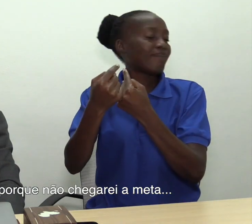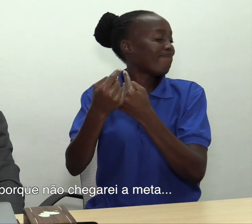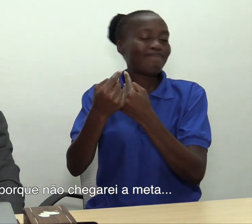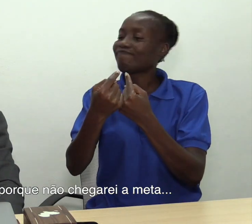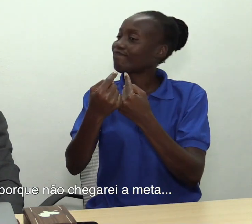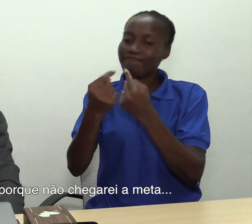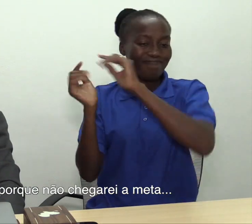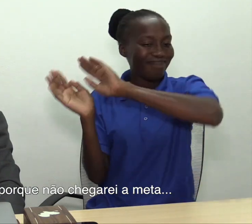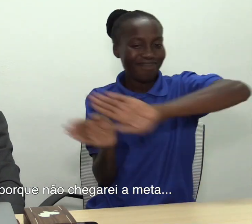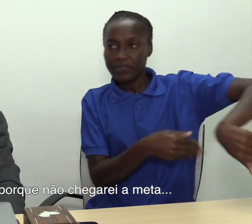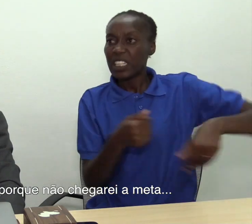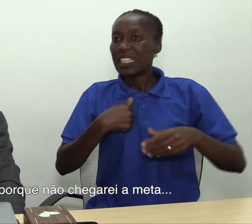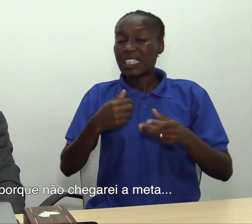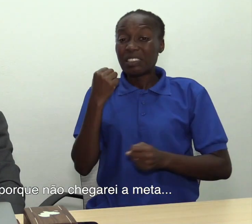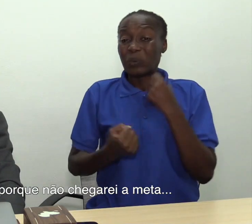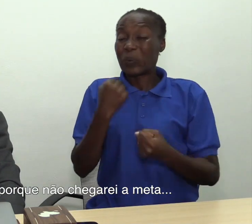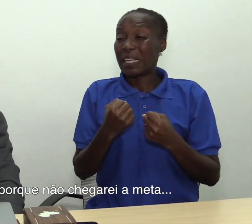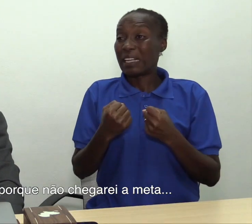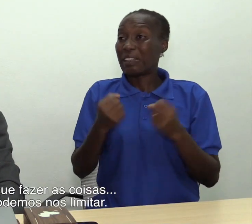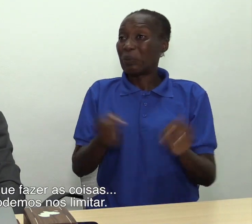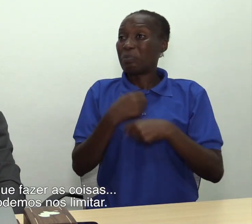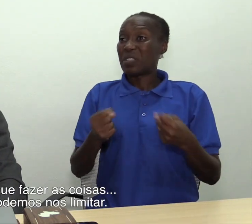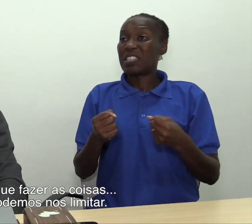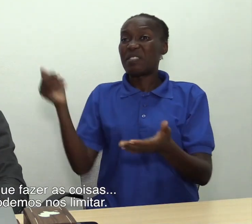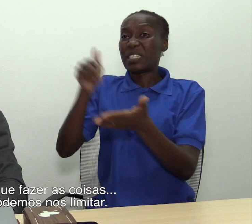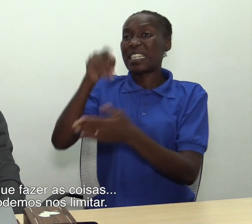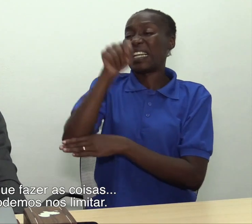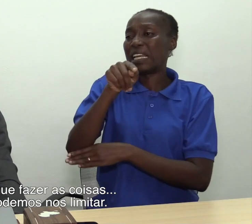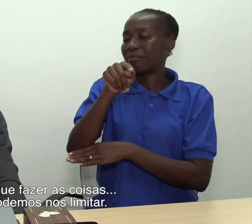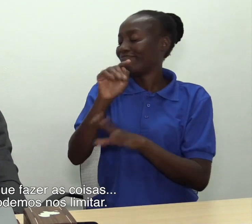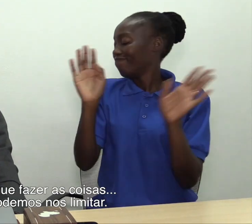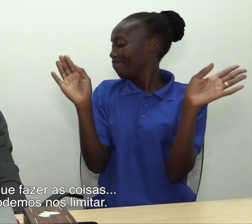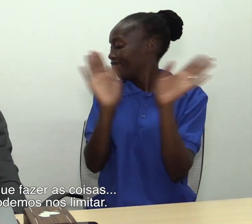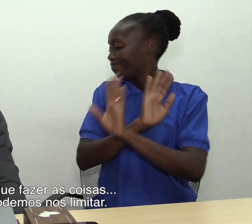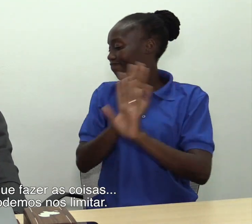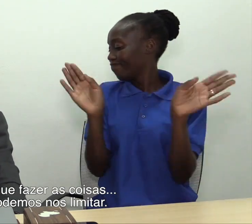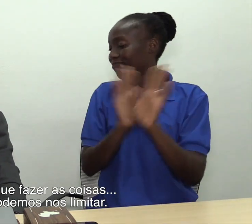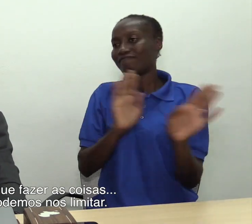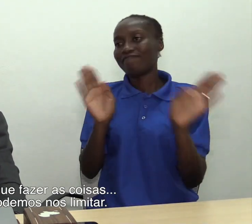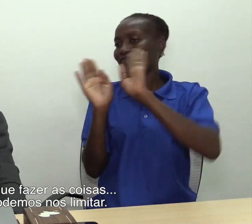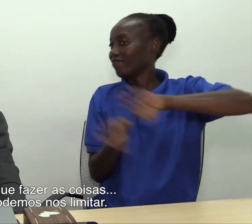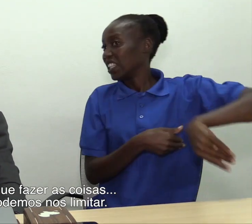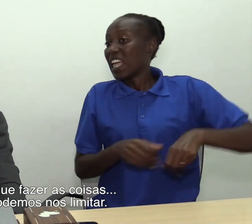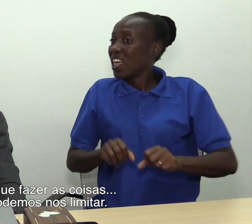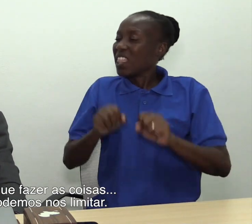correr, porque a pano é de conseguir chegar à meta. Ah, eu não quero ir... Temos que fazer as coisas.